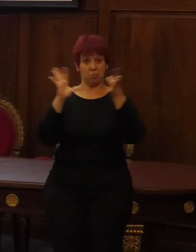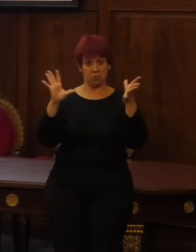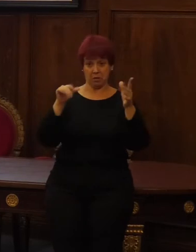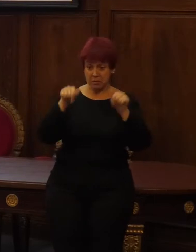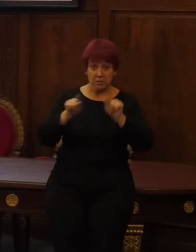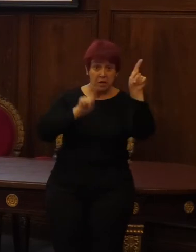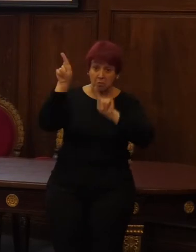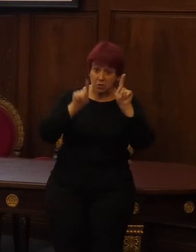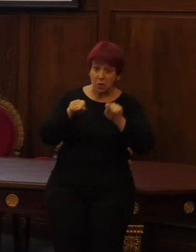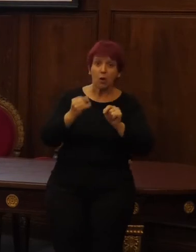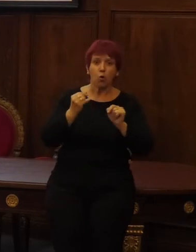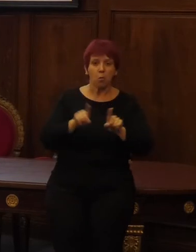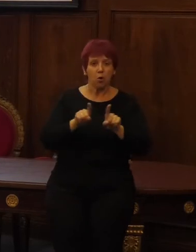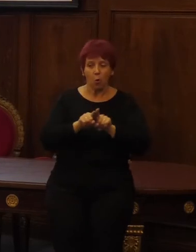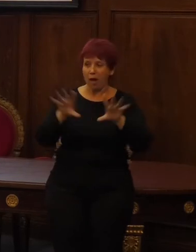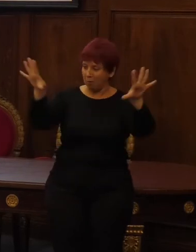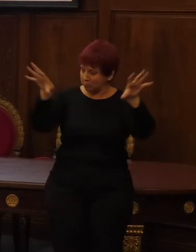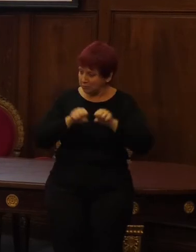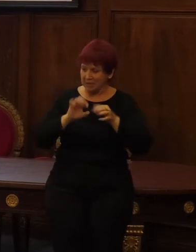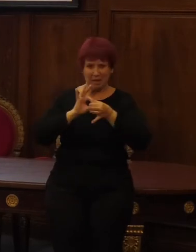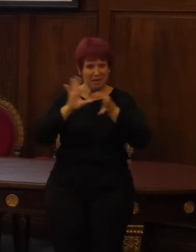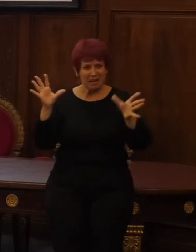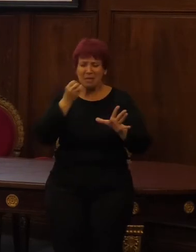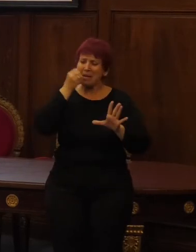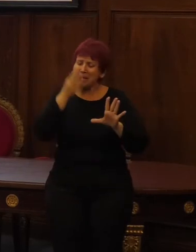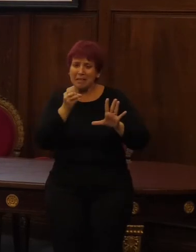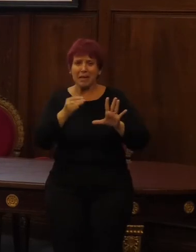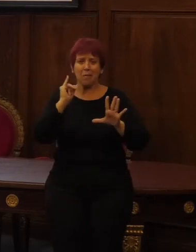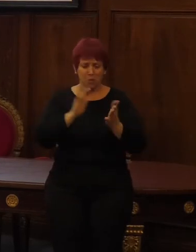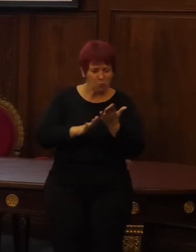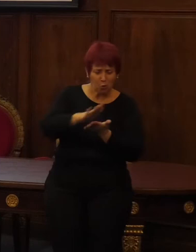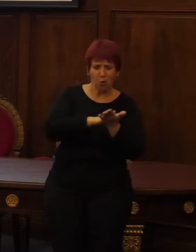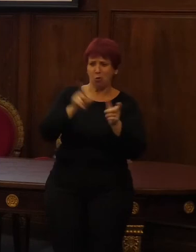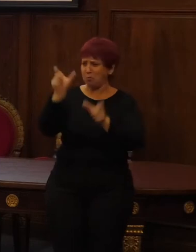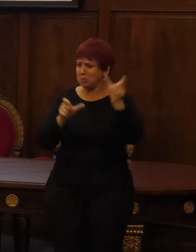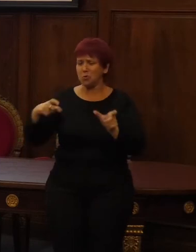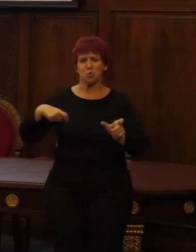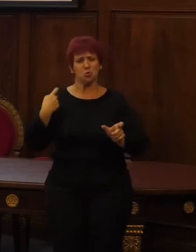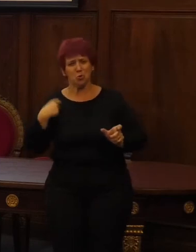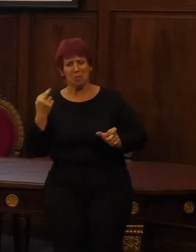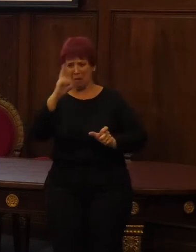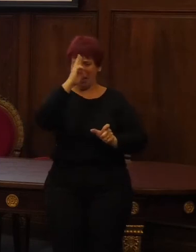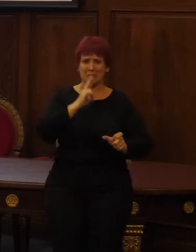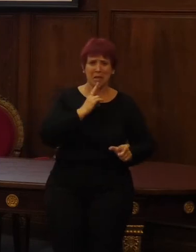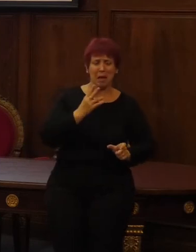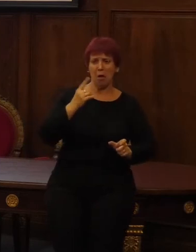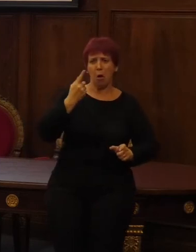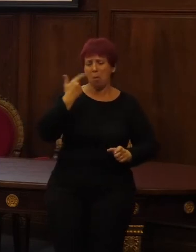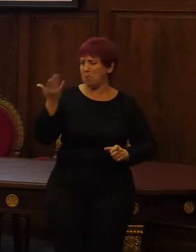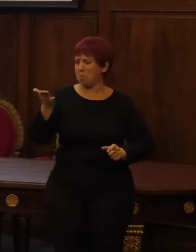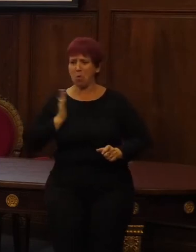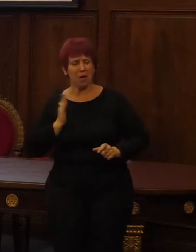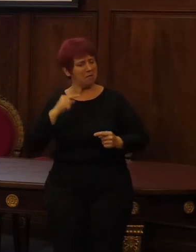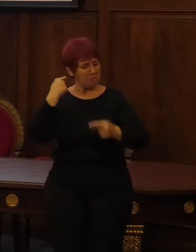La universidad, receptora, crítica, democrática en su demografía, sectores sociales, racial, de